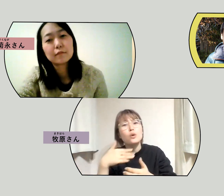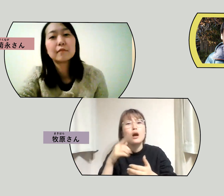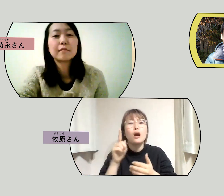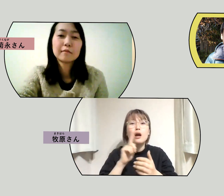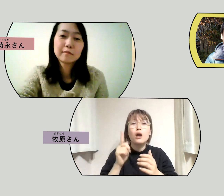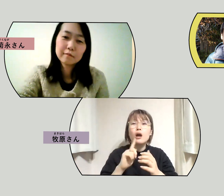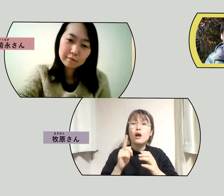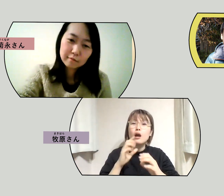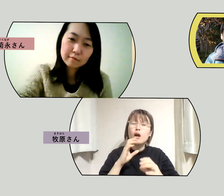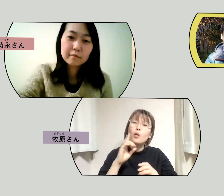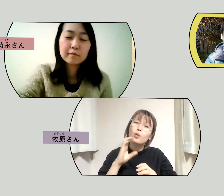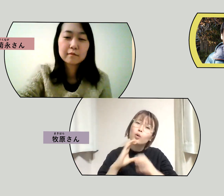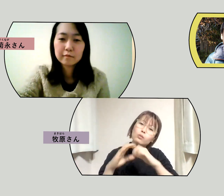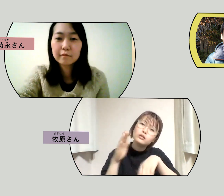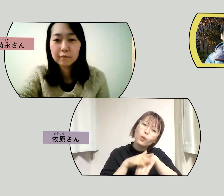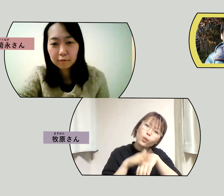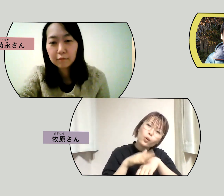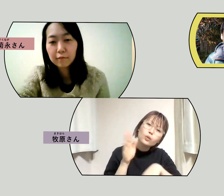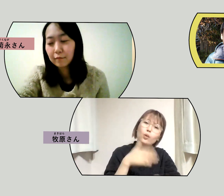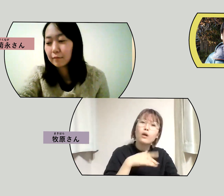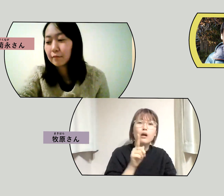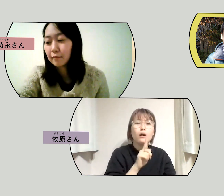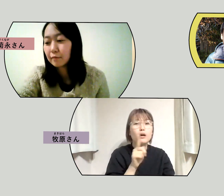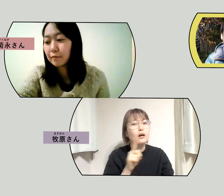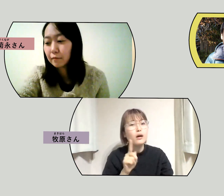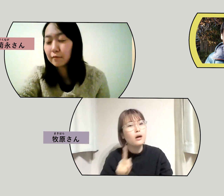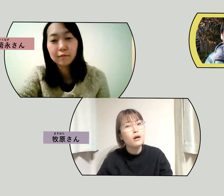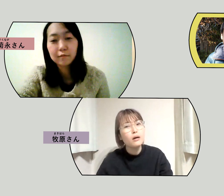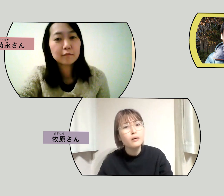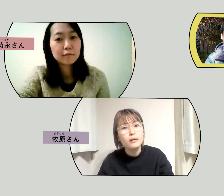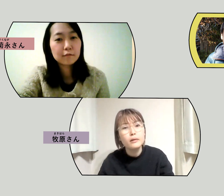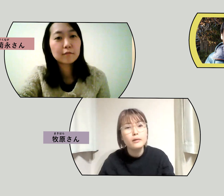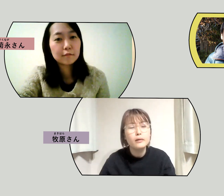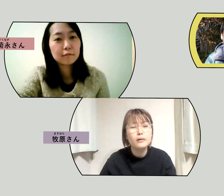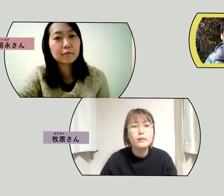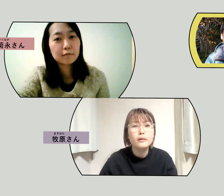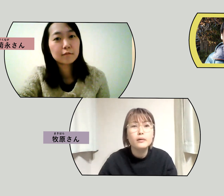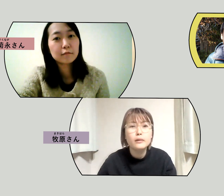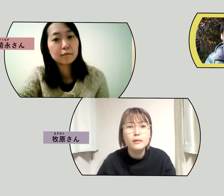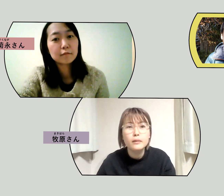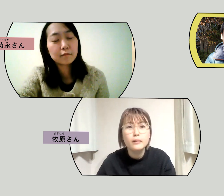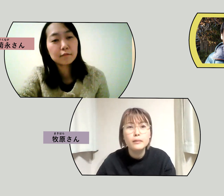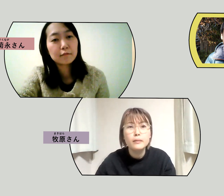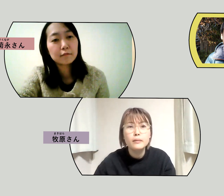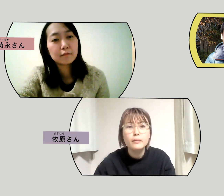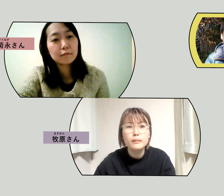か環境とかコミュニケーションの方法と